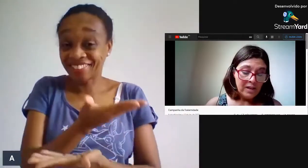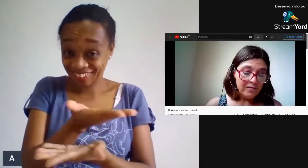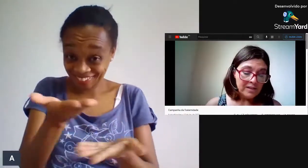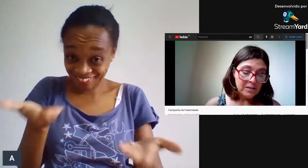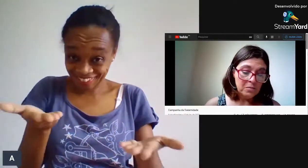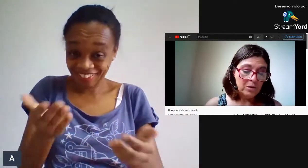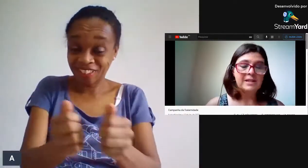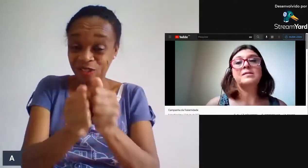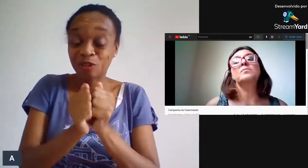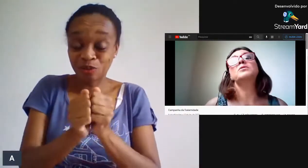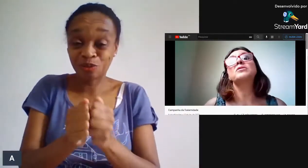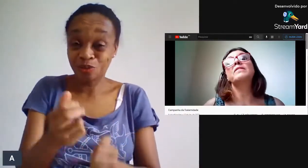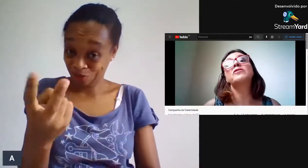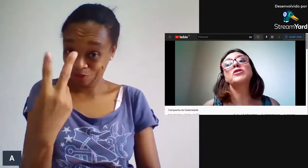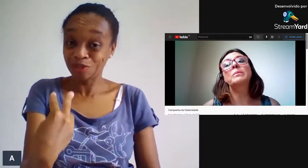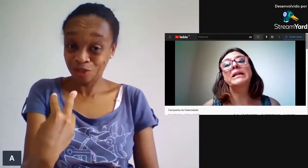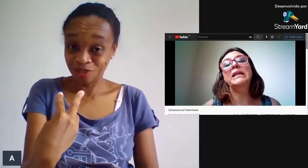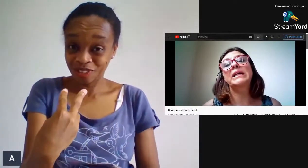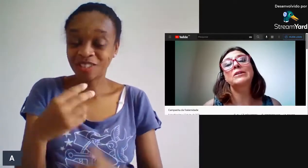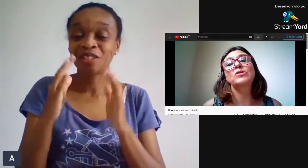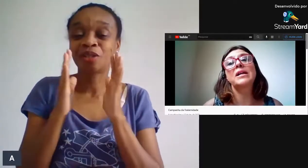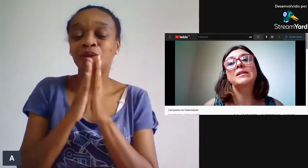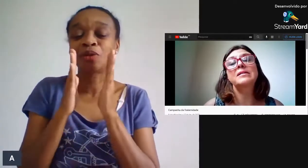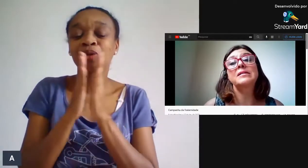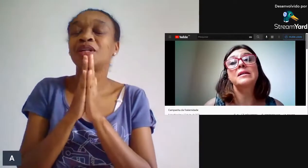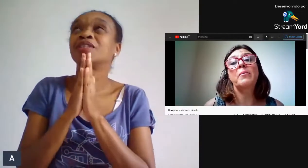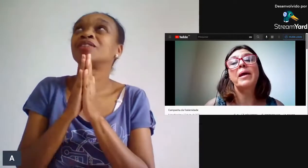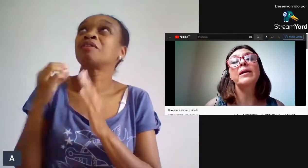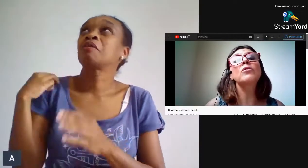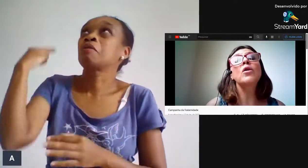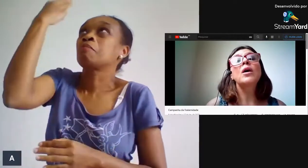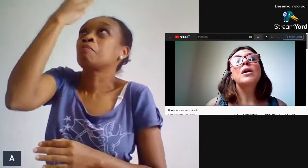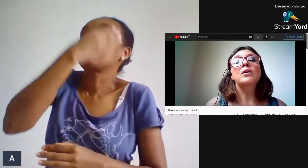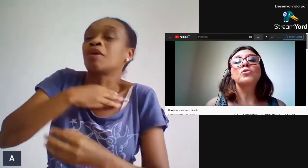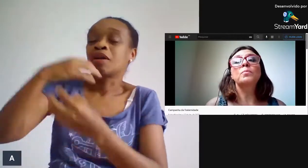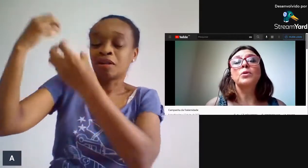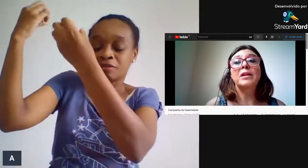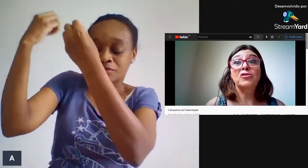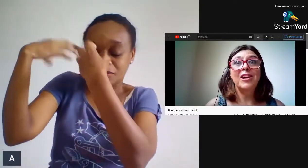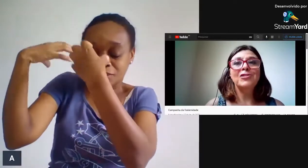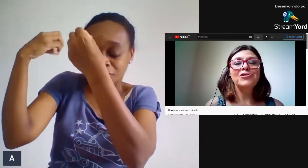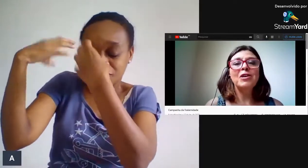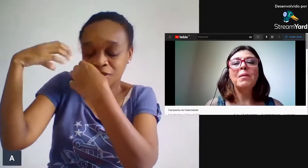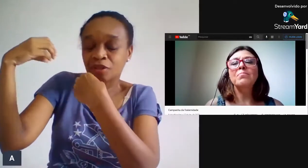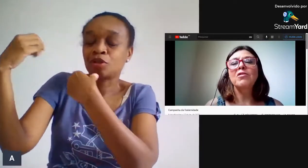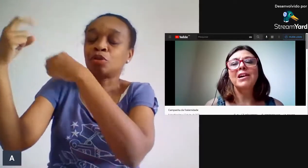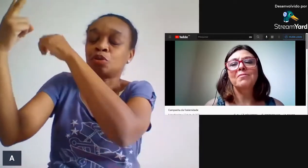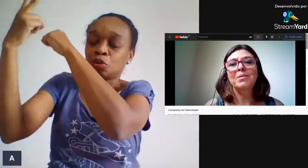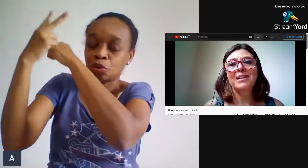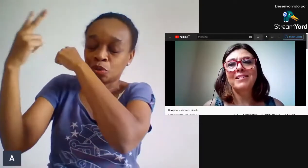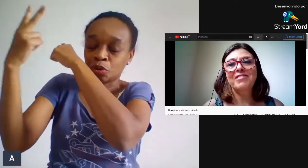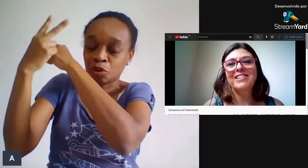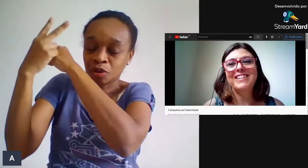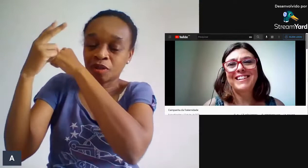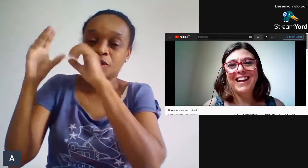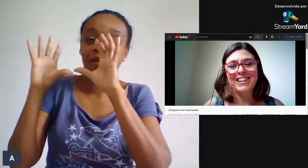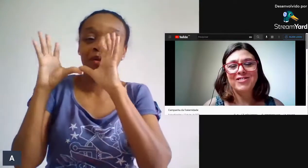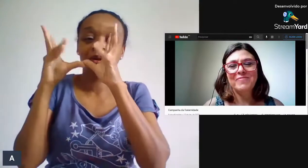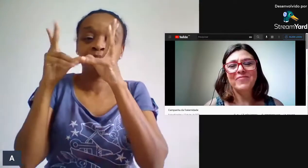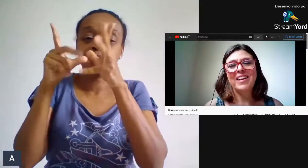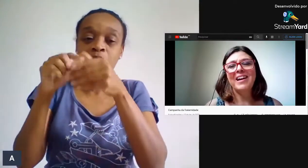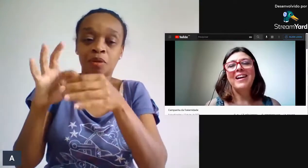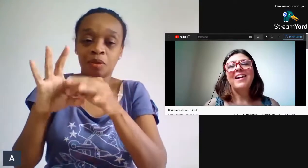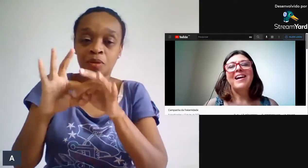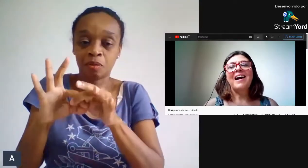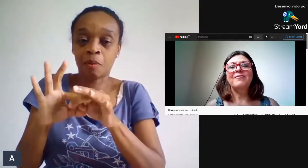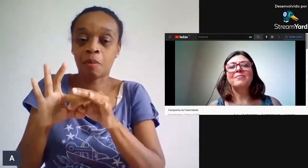comigo e fazendo uma oração pedindo à Virgem Maria que nos dê aí discernimento, nos proteja e que nos dê uma boa campanha da